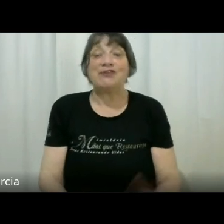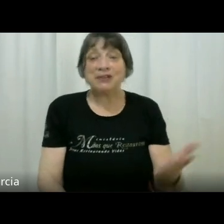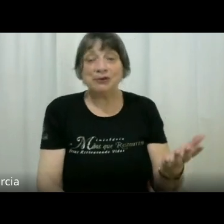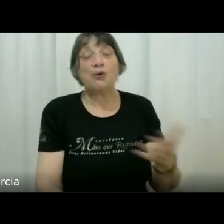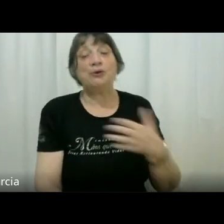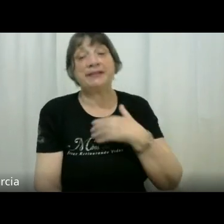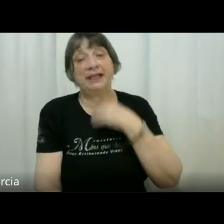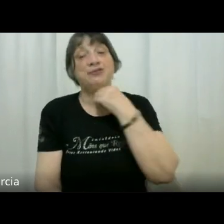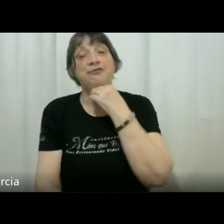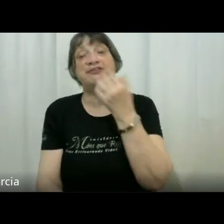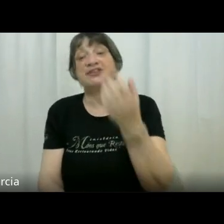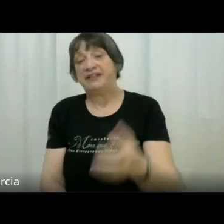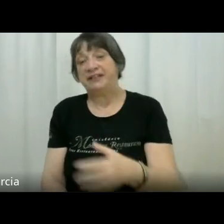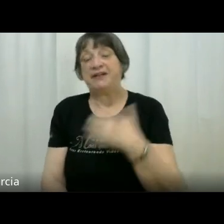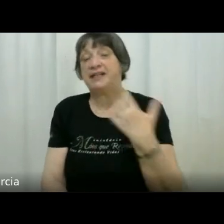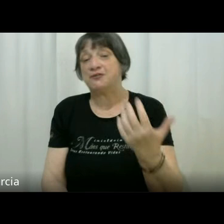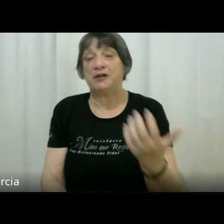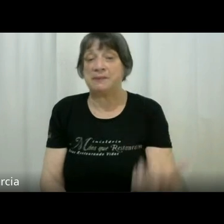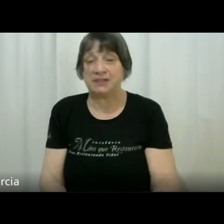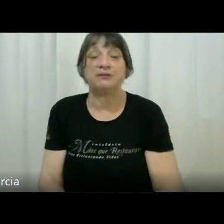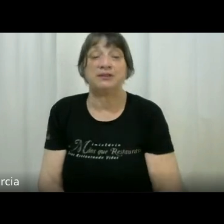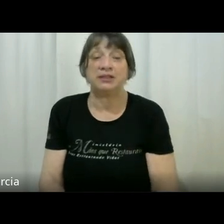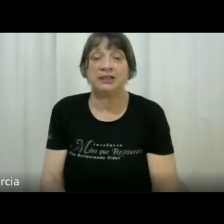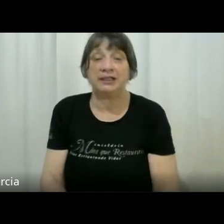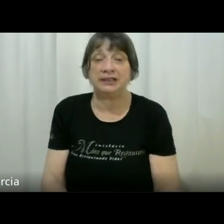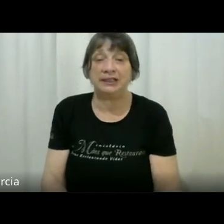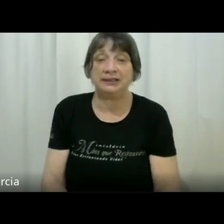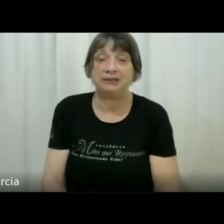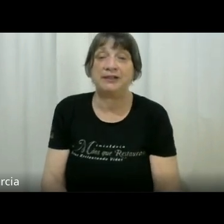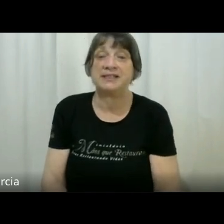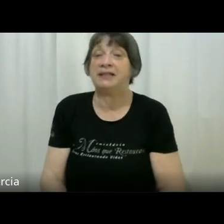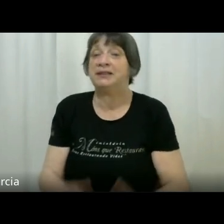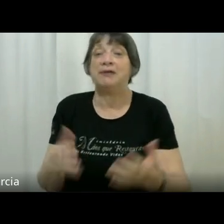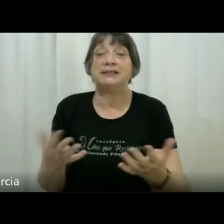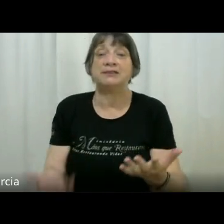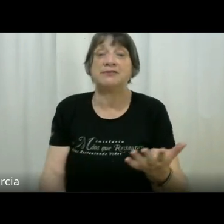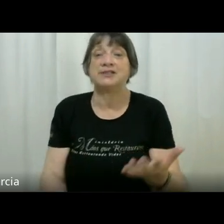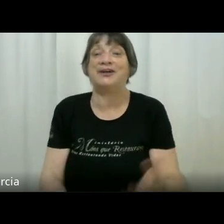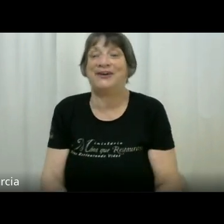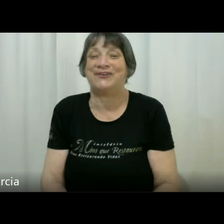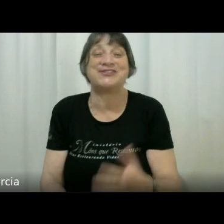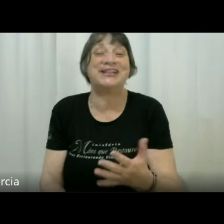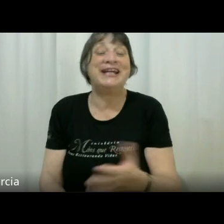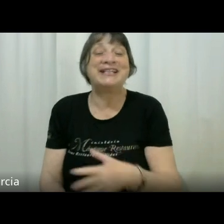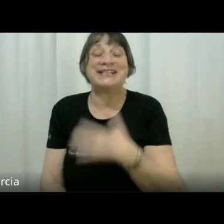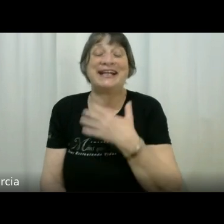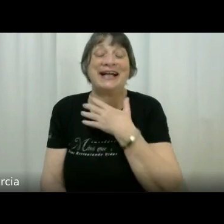A gente que no contexto você vai ter várias formas de fazer. Então, não adianta você só